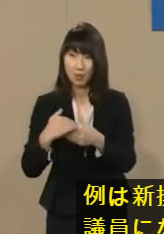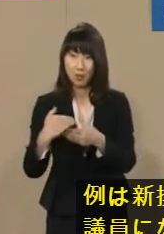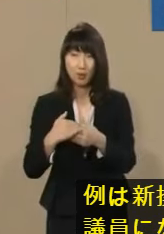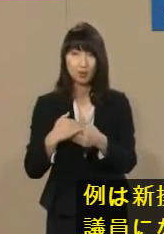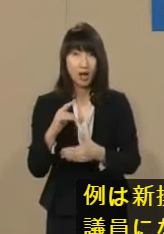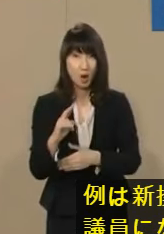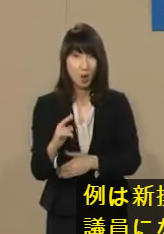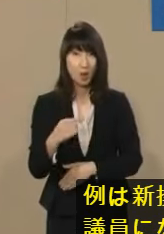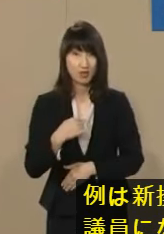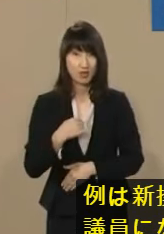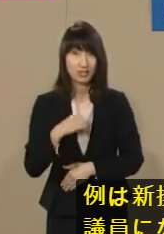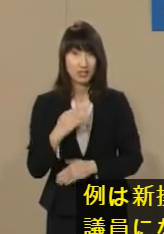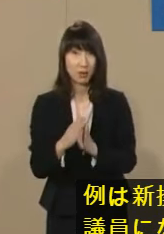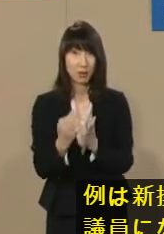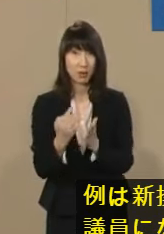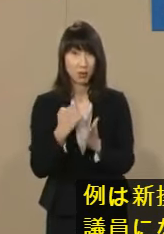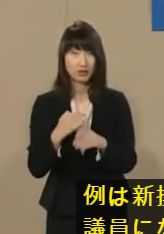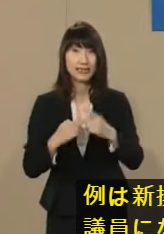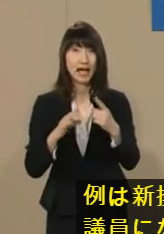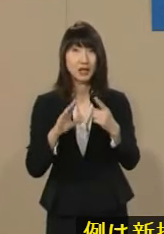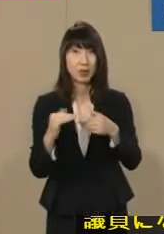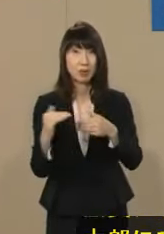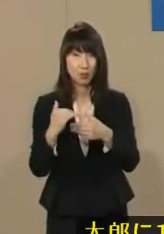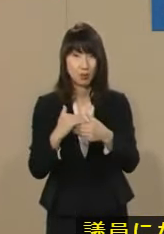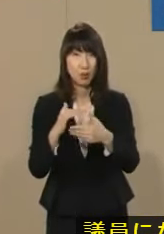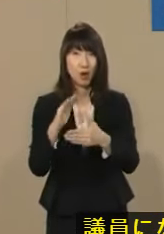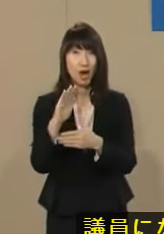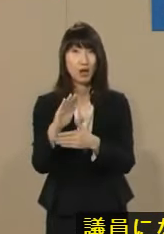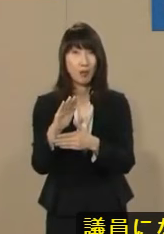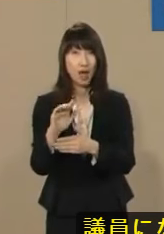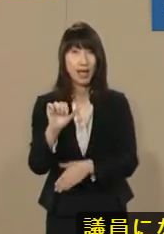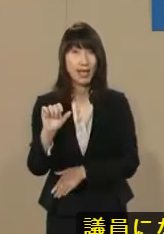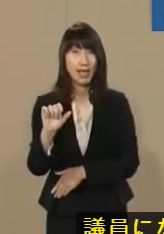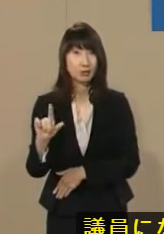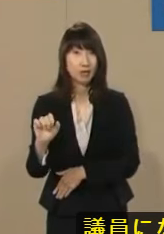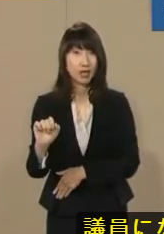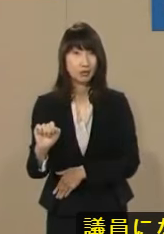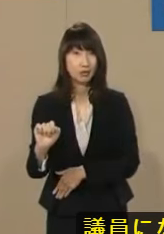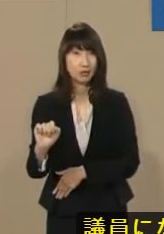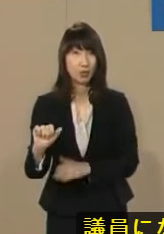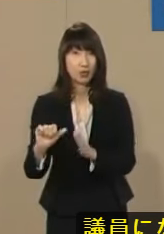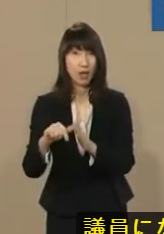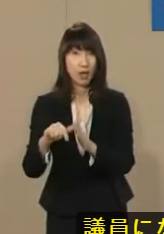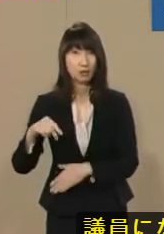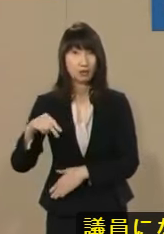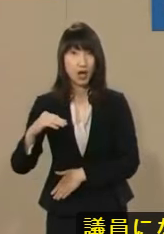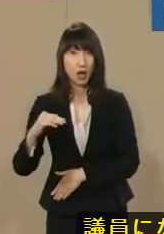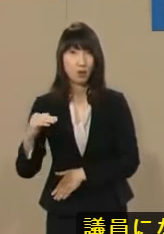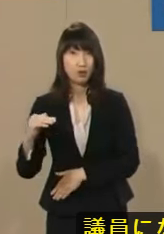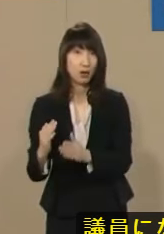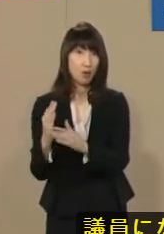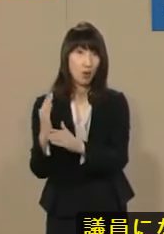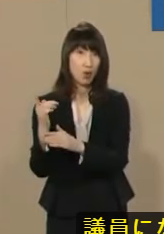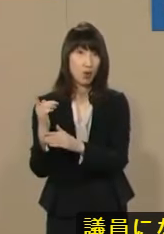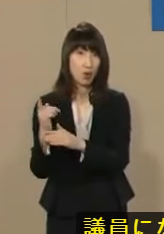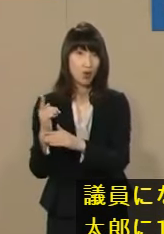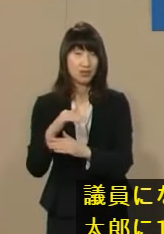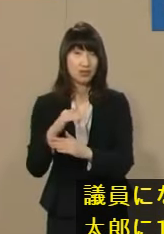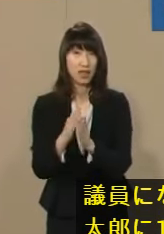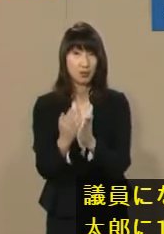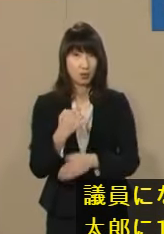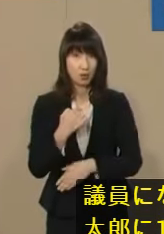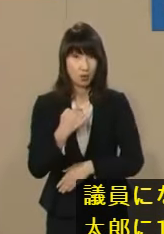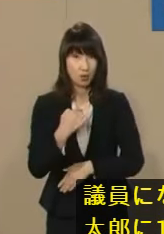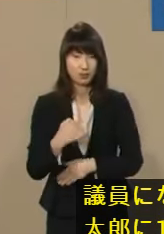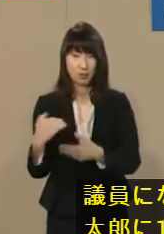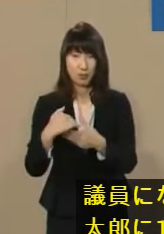の山本太郎に100万票集まれば、 ALS の船子さんが国会議員になり、山本太郎に